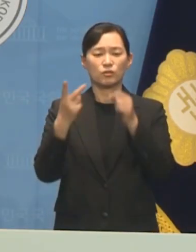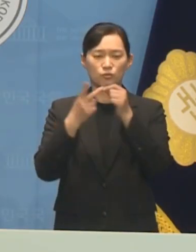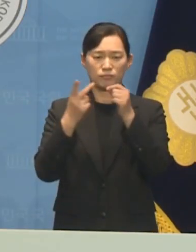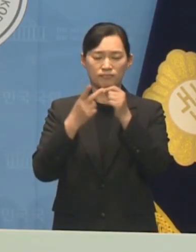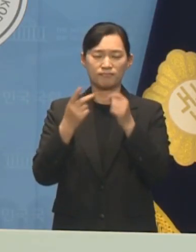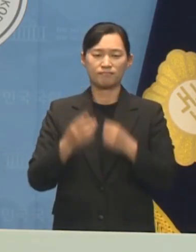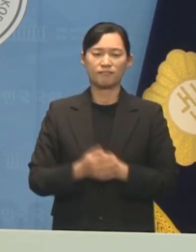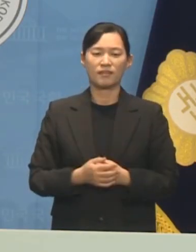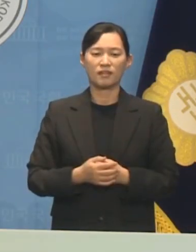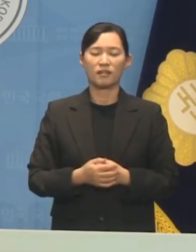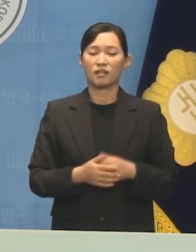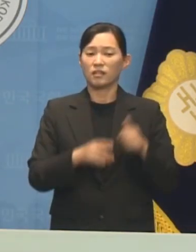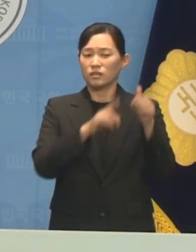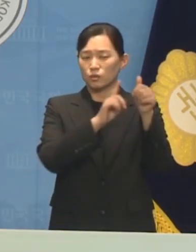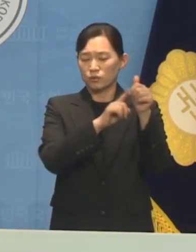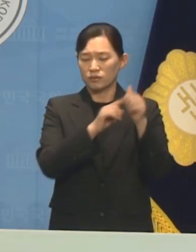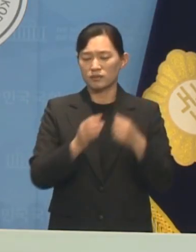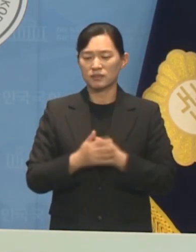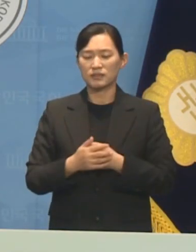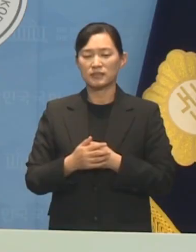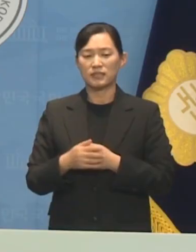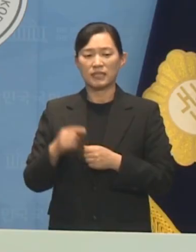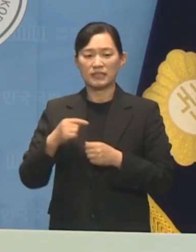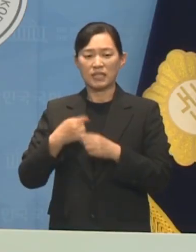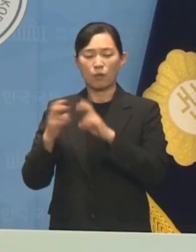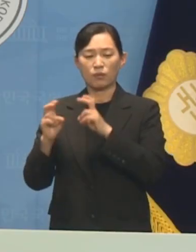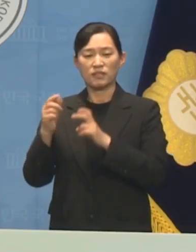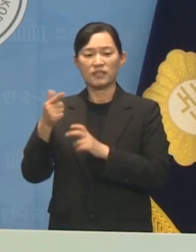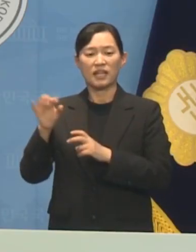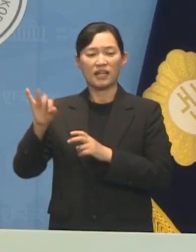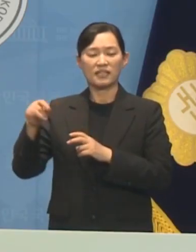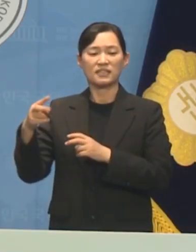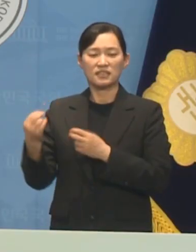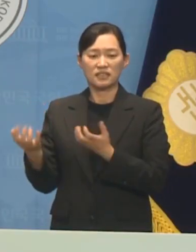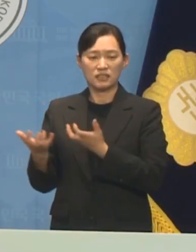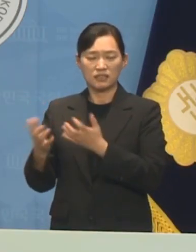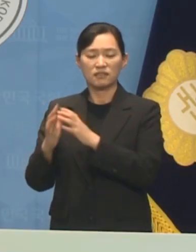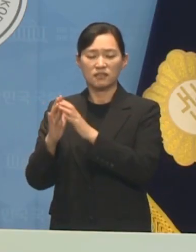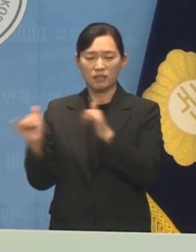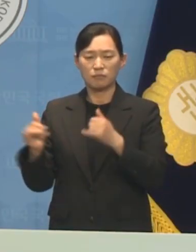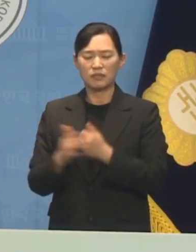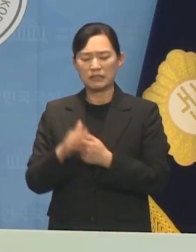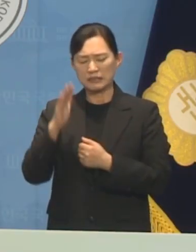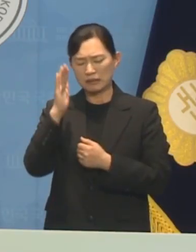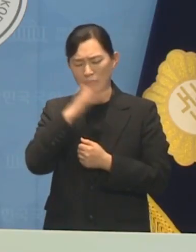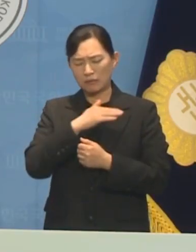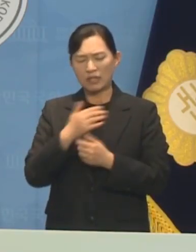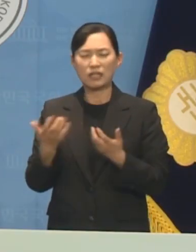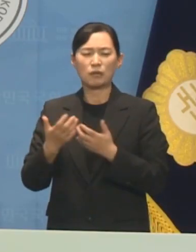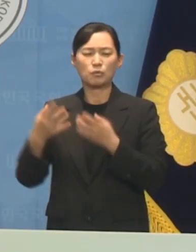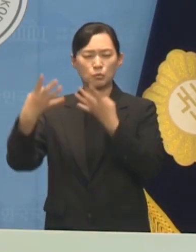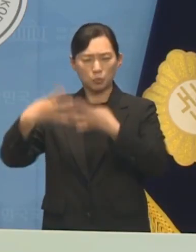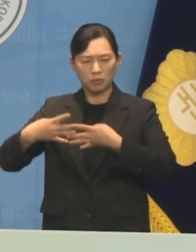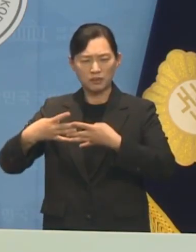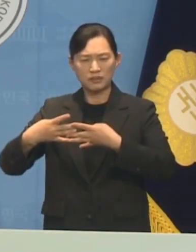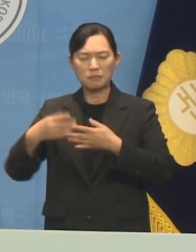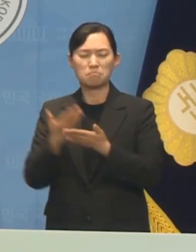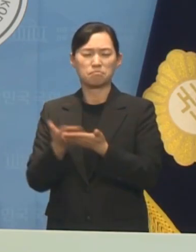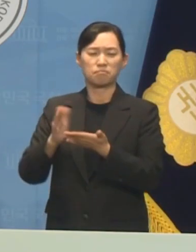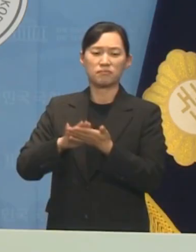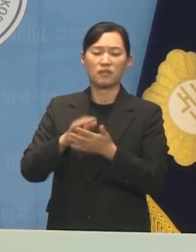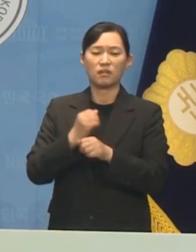둘째, 청원아이스는 자회사인 나이스 엔지니어링 노동자들의 열악한 근로 조건을 즉각